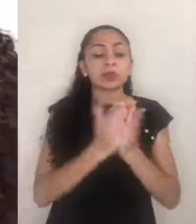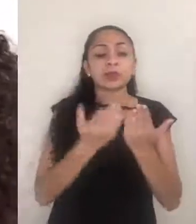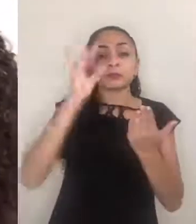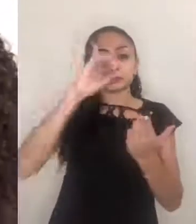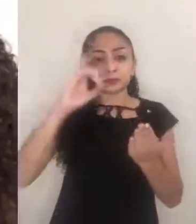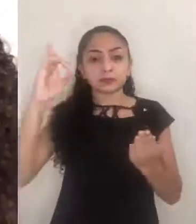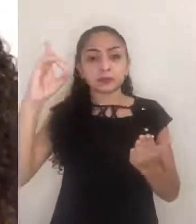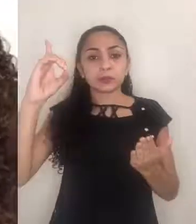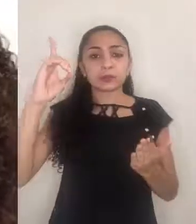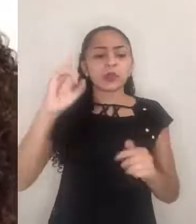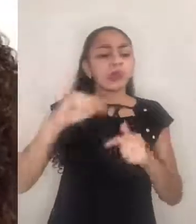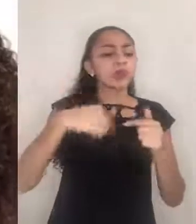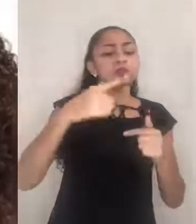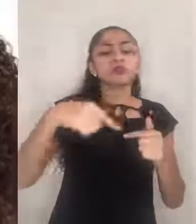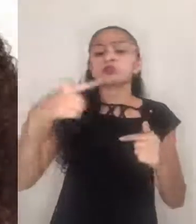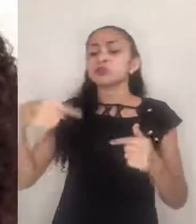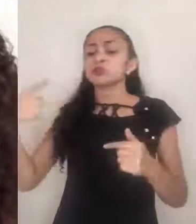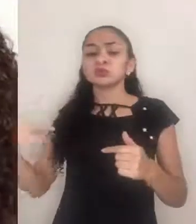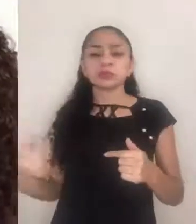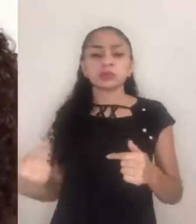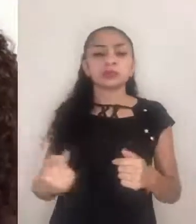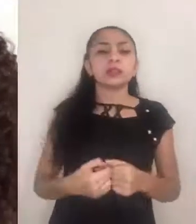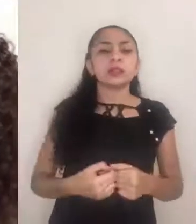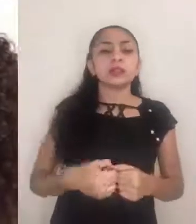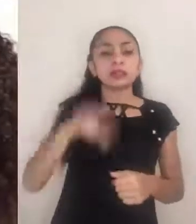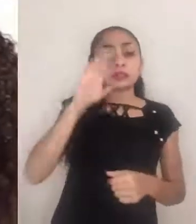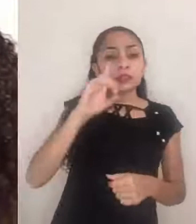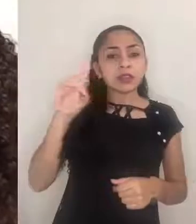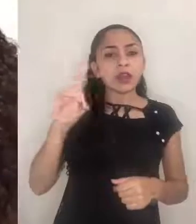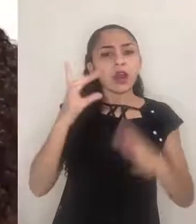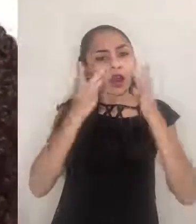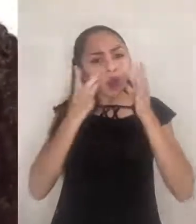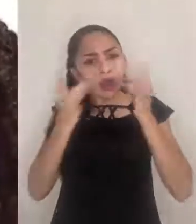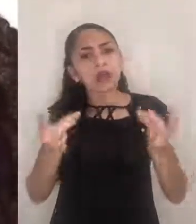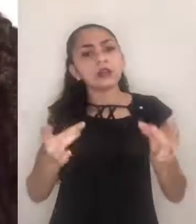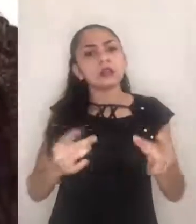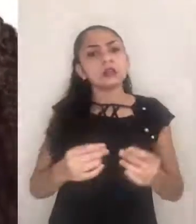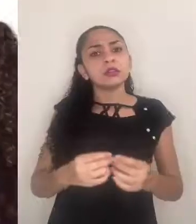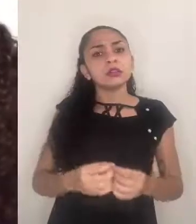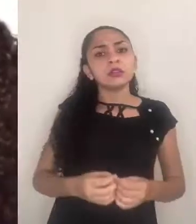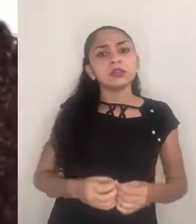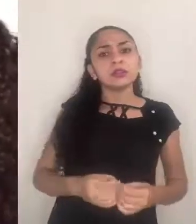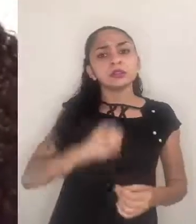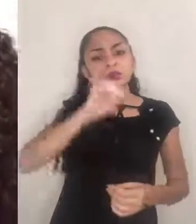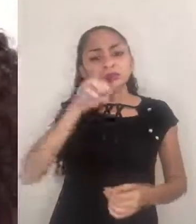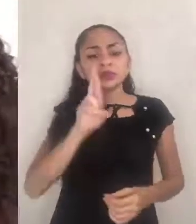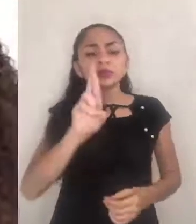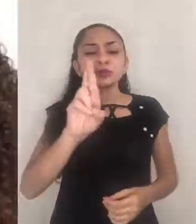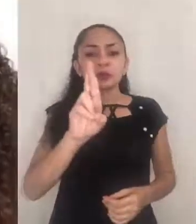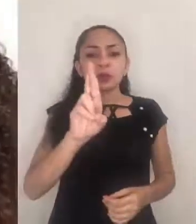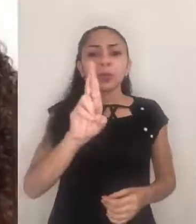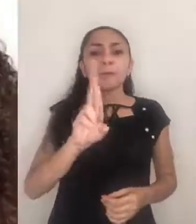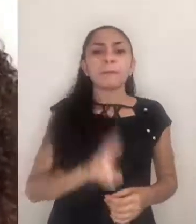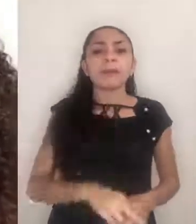palavra do Senhor, nas Escrituras, em outros momentos também, Deus nos chamando a atenção quanto a isso. No livro